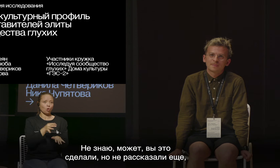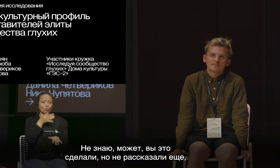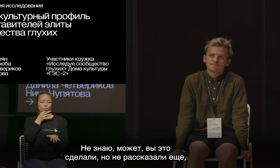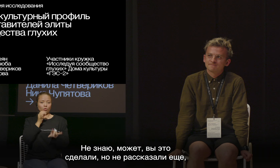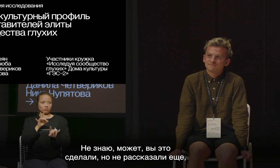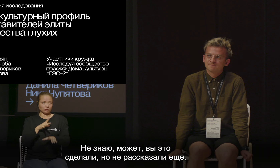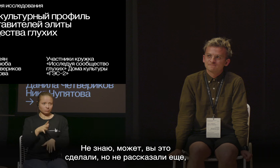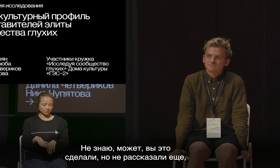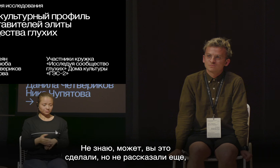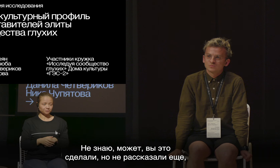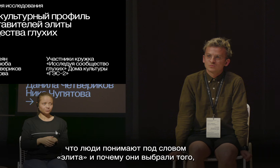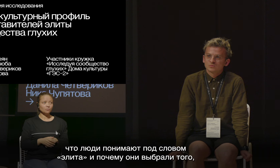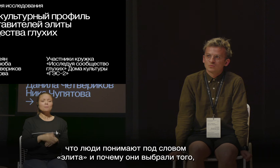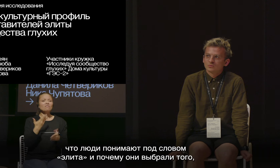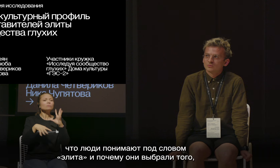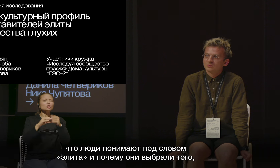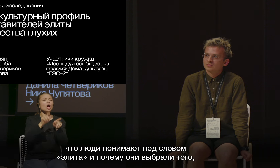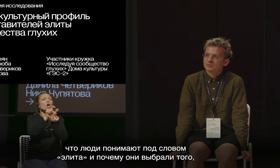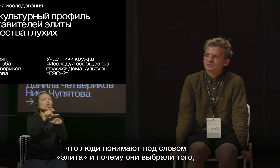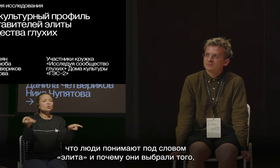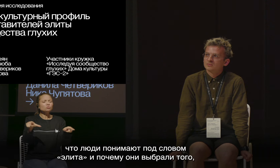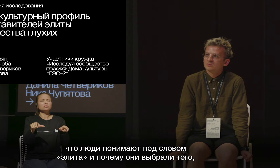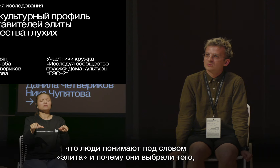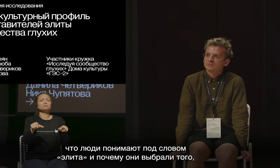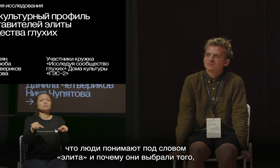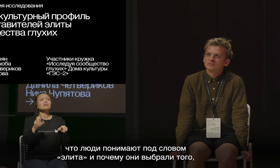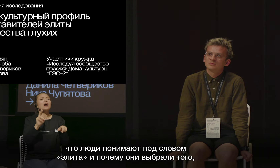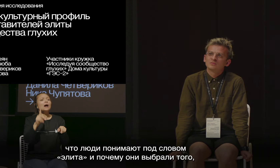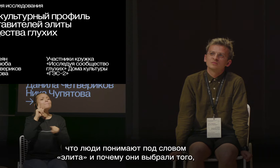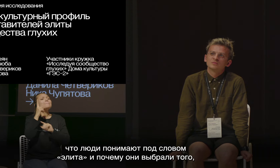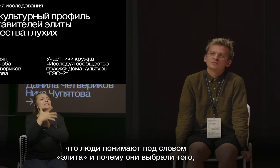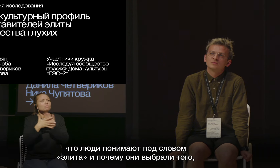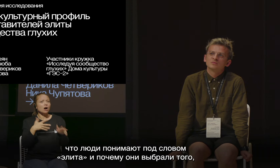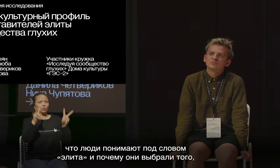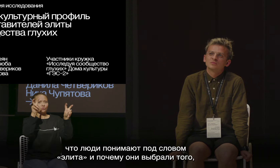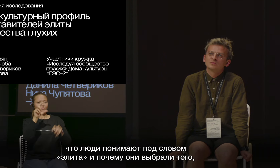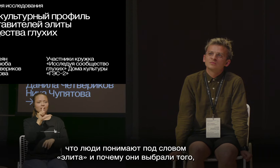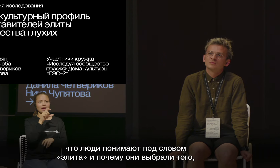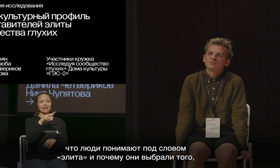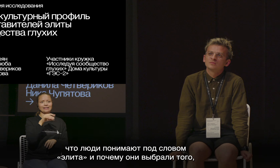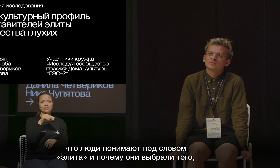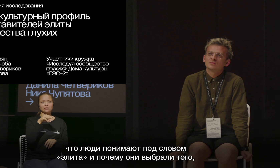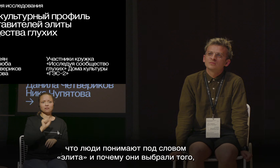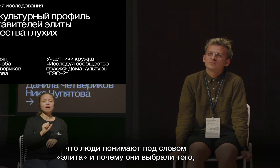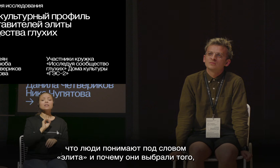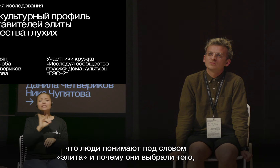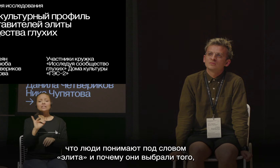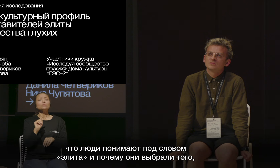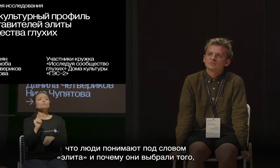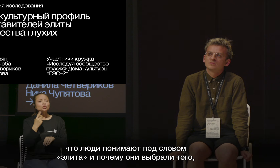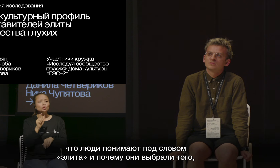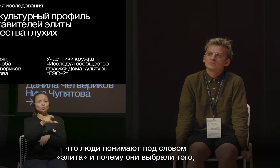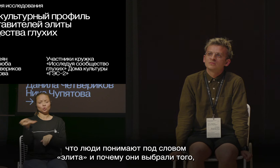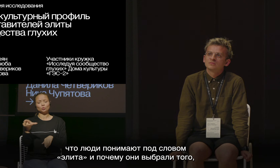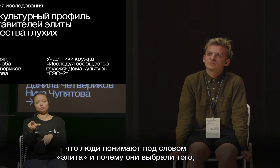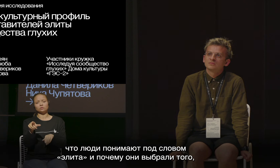люди понимают под словом «элита» и почему они выбрали того, первого, пятого, десятого. Женщин там есть, мужчины в